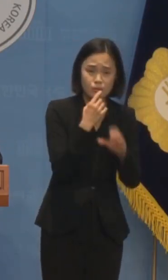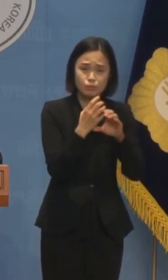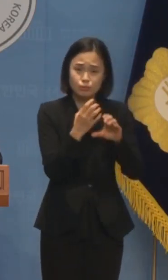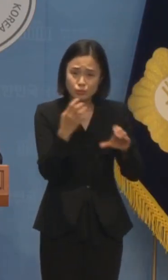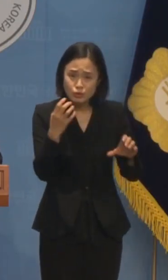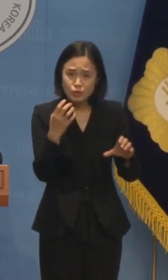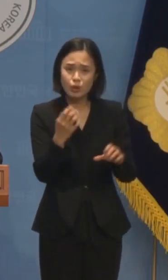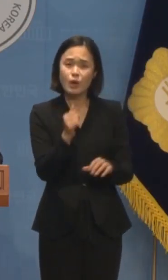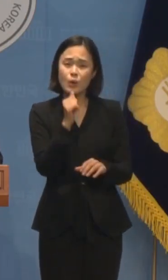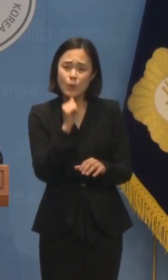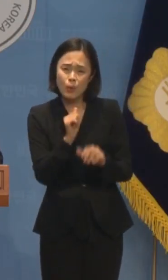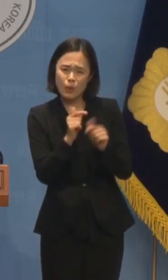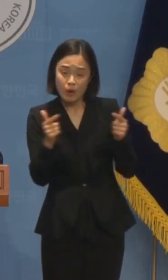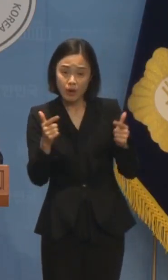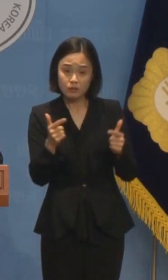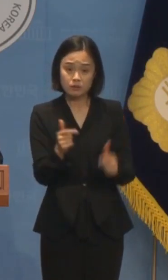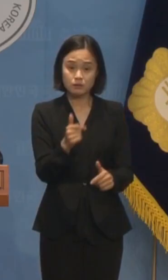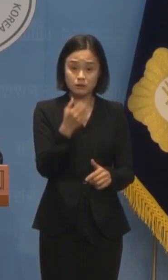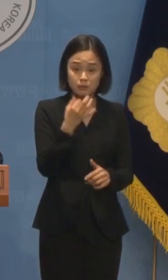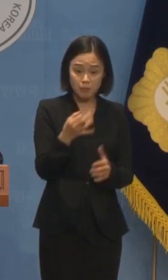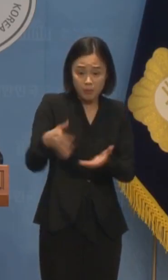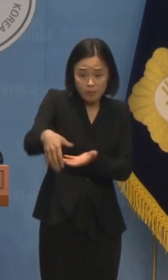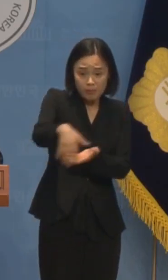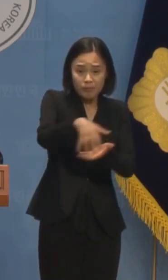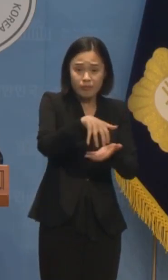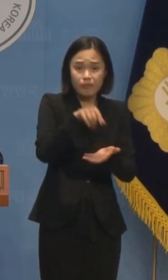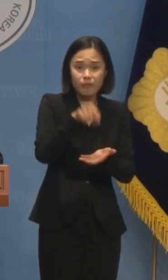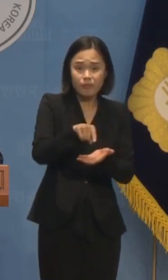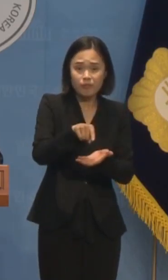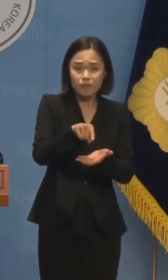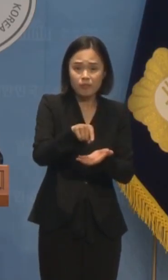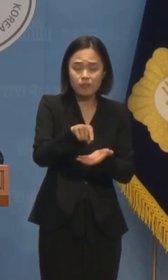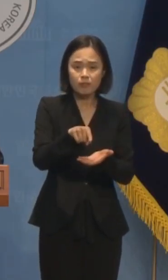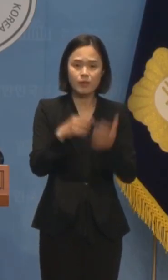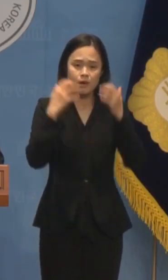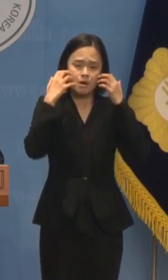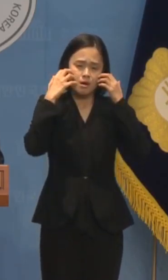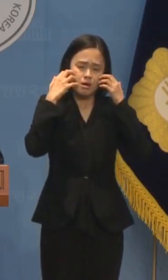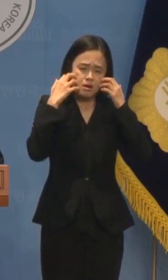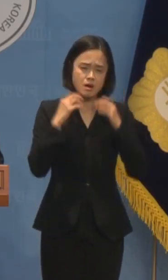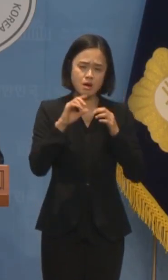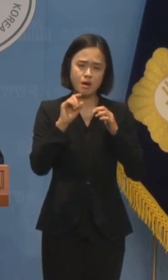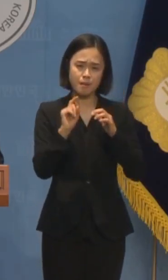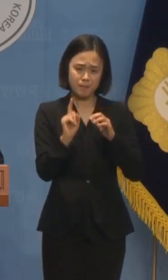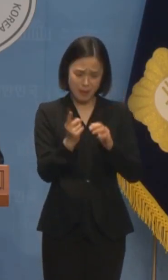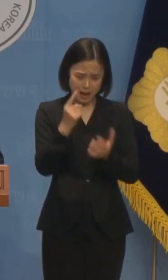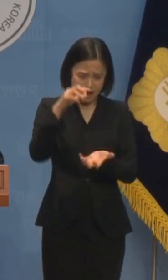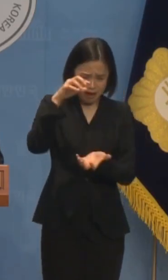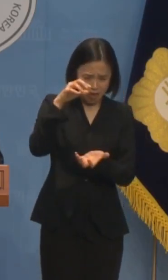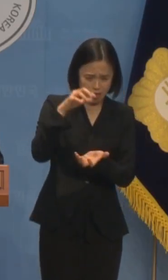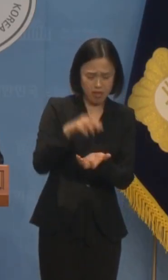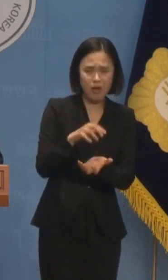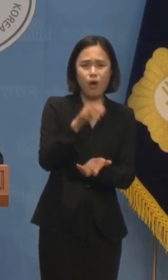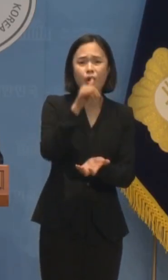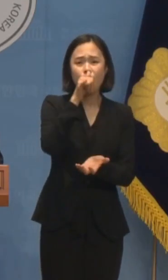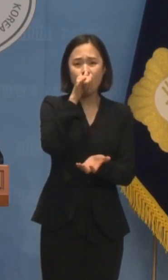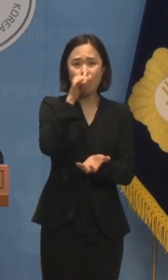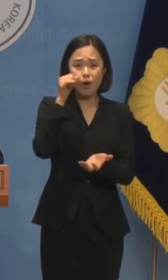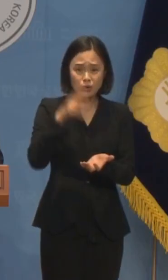작물도 폭염과 폭우로 생리장애 고사로 이어졌고 병충해가 대규모